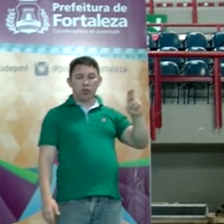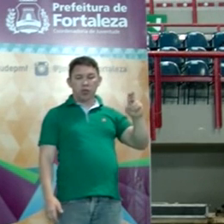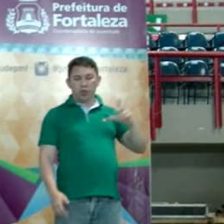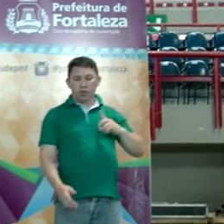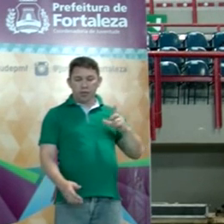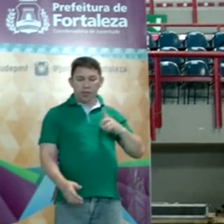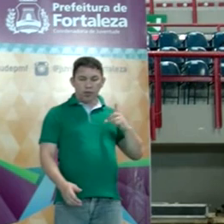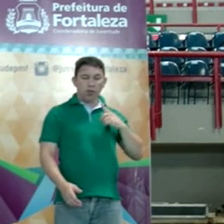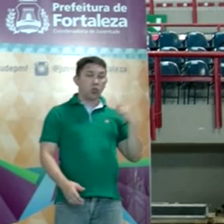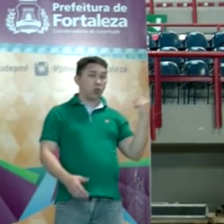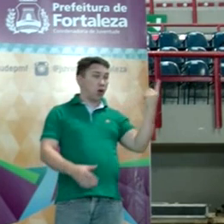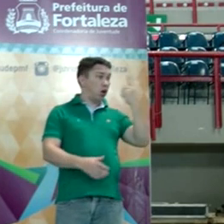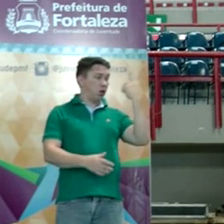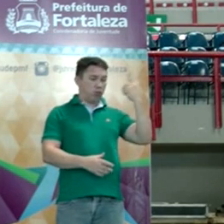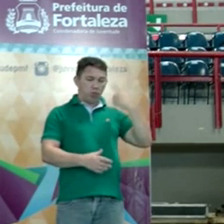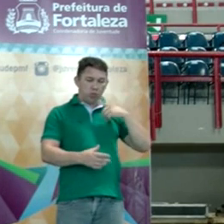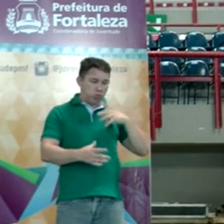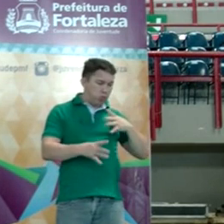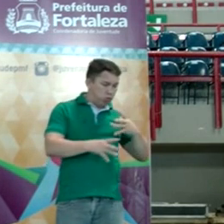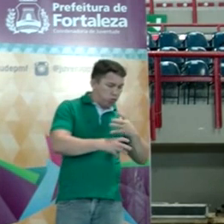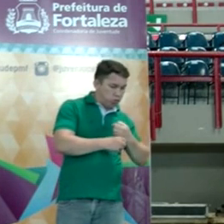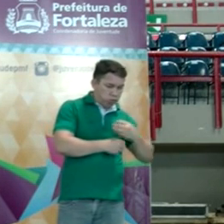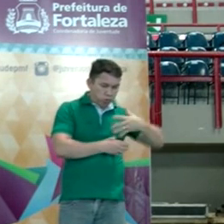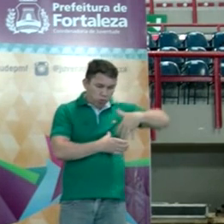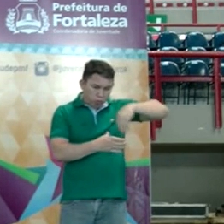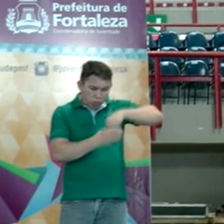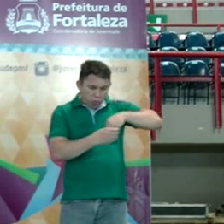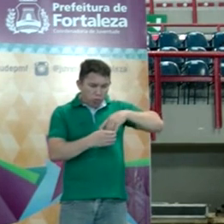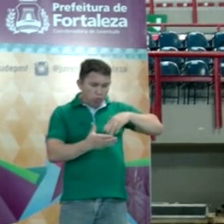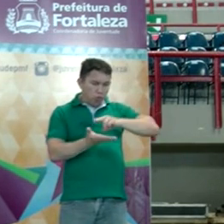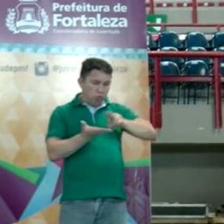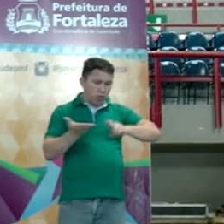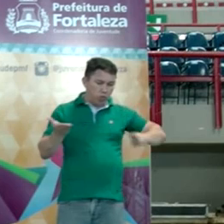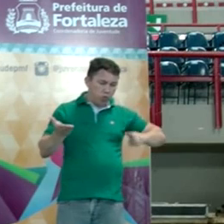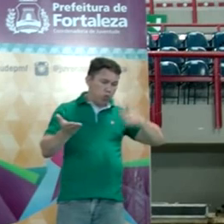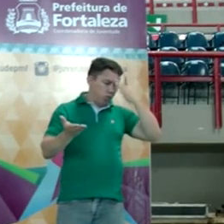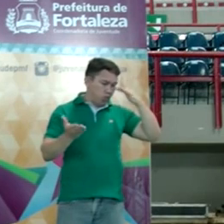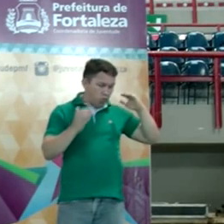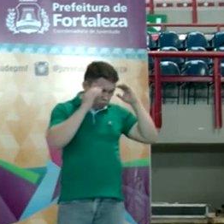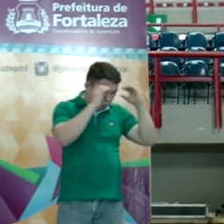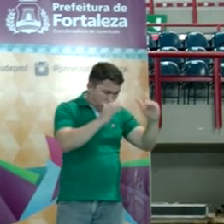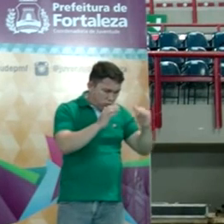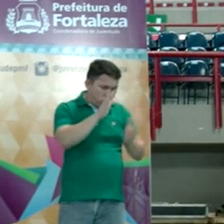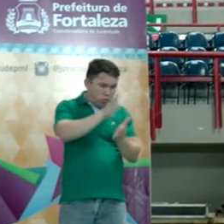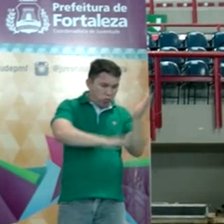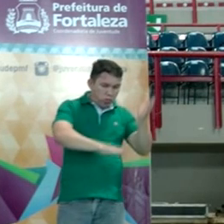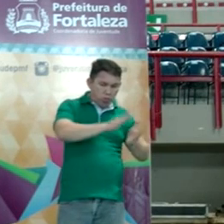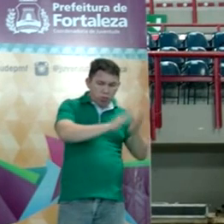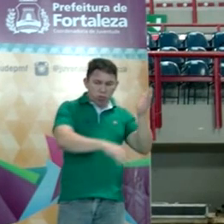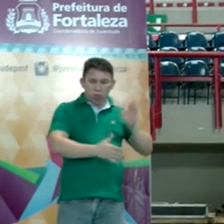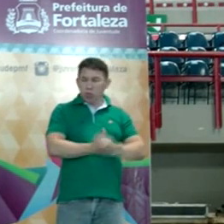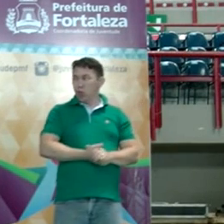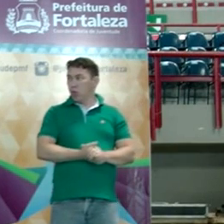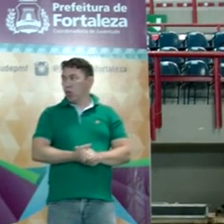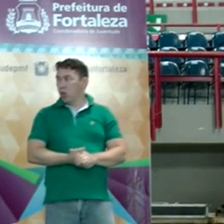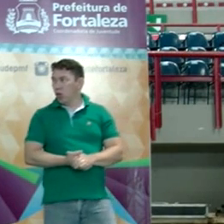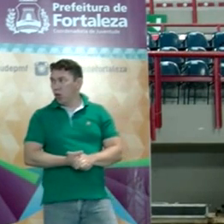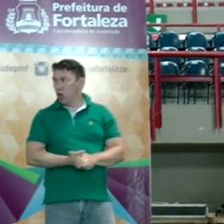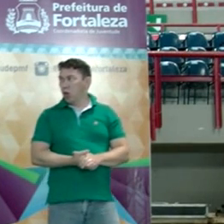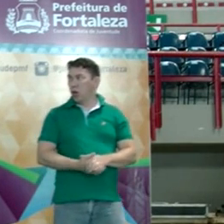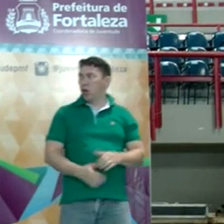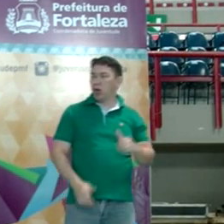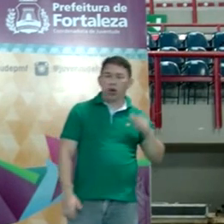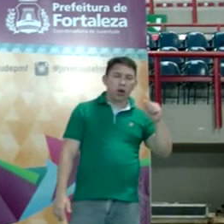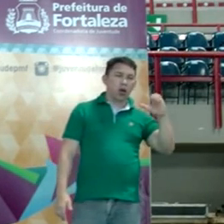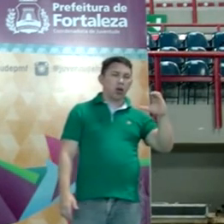Alto Comissariado das Nações Unidas para Refugiados. A garota propaganda da Acnur, talvez